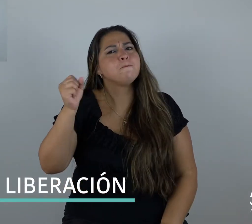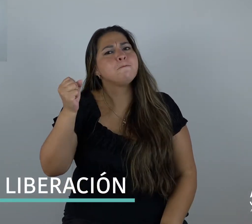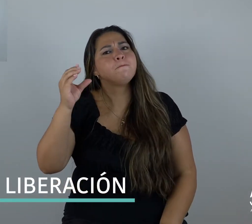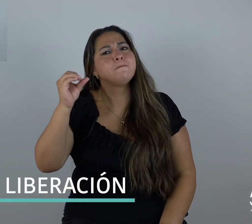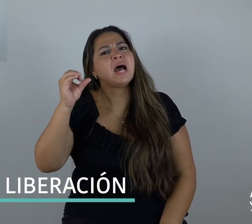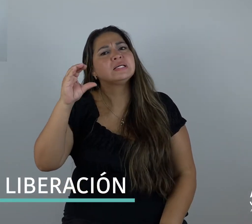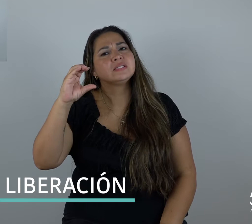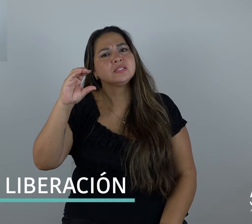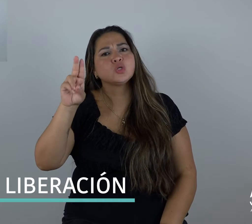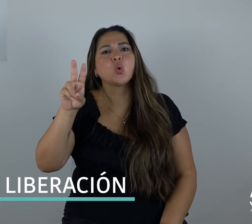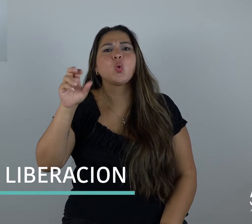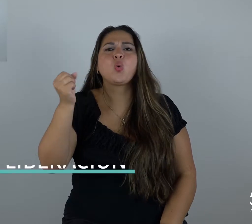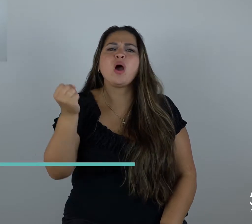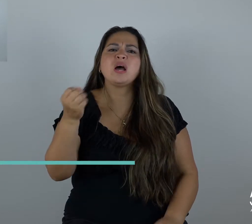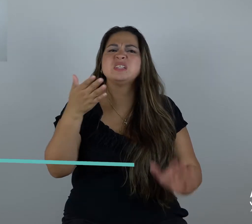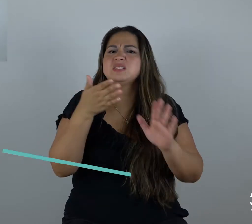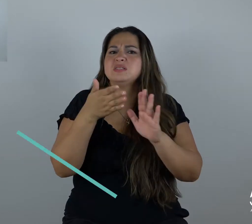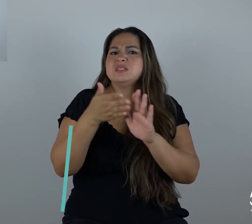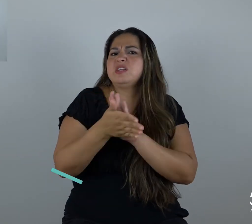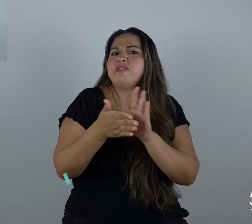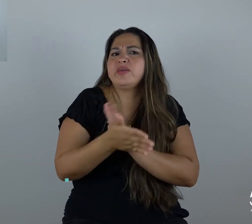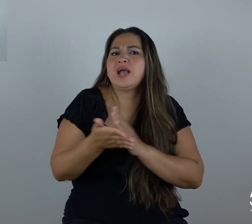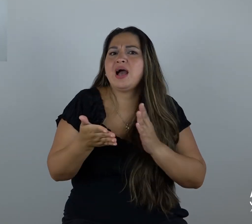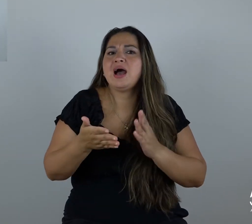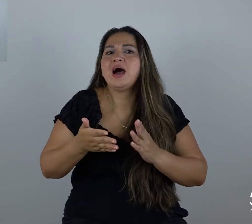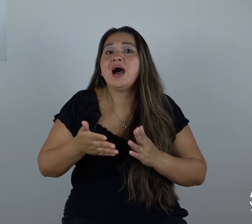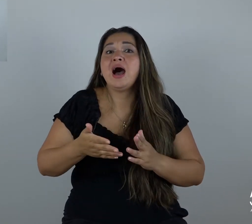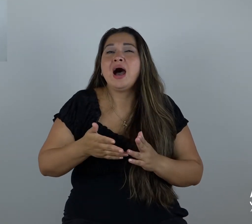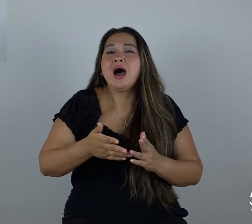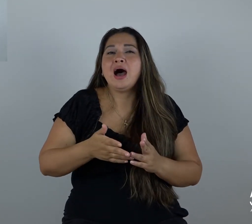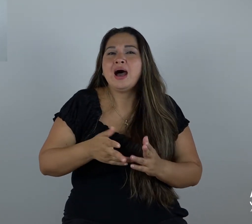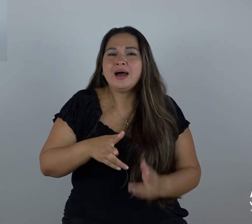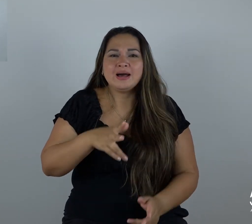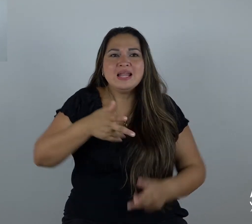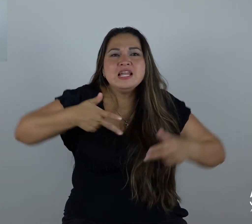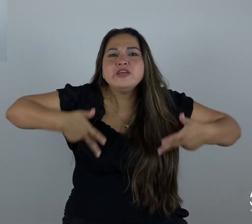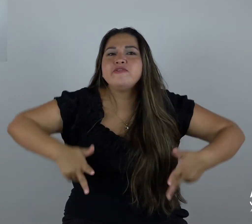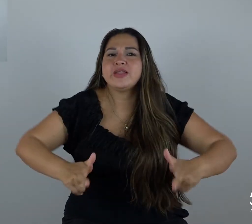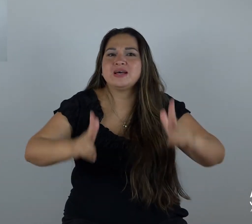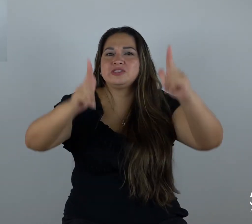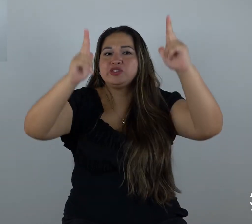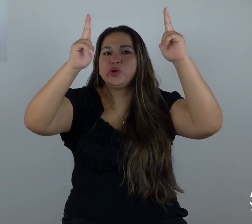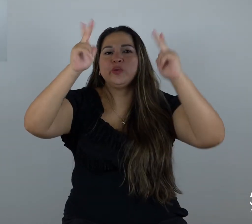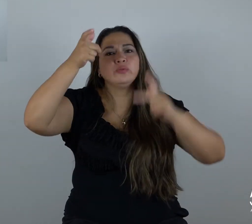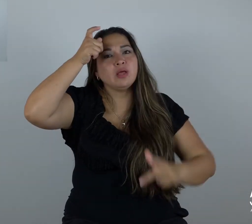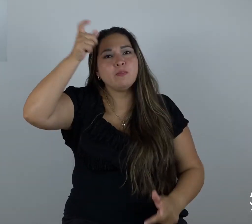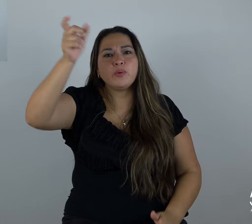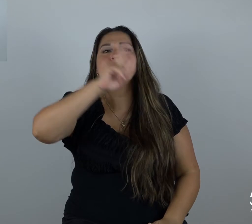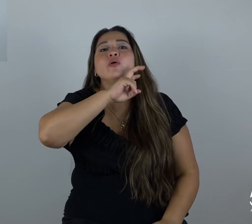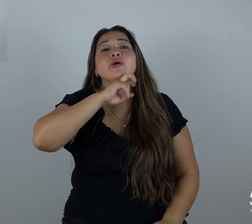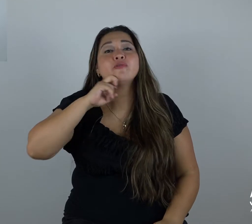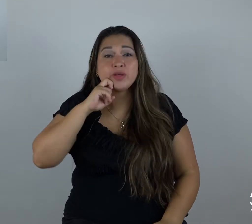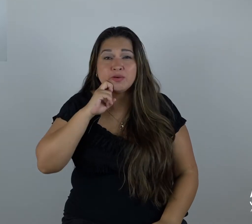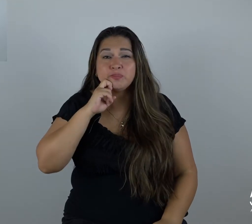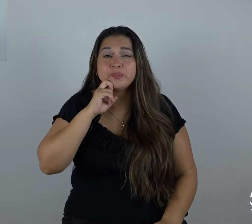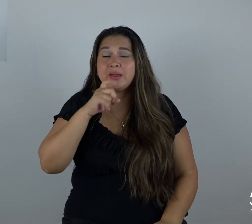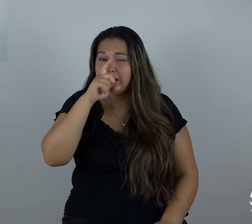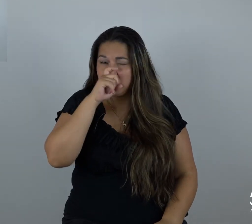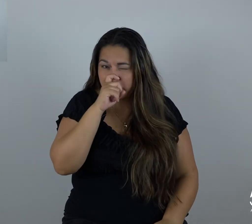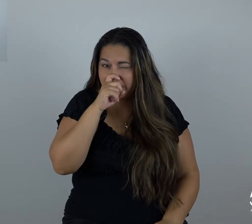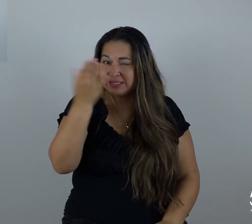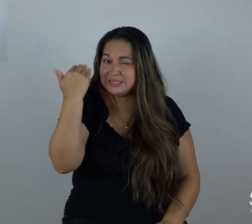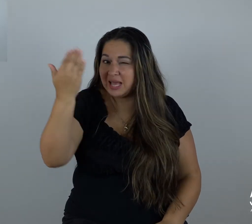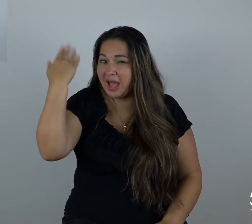liberación del pueblo de Dios. El pueblo de Dios, el pueblo hebreo, estaba esclavo en Egipto y Dios, con